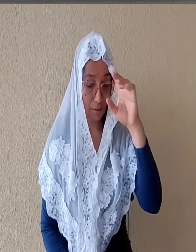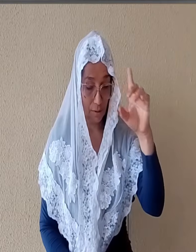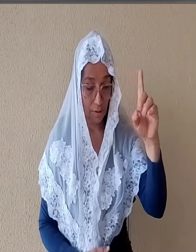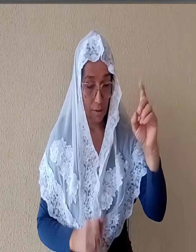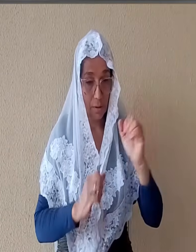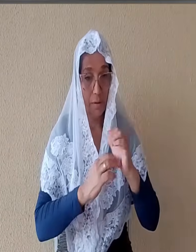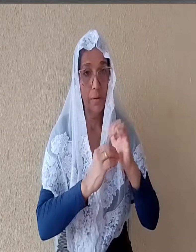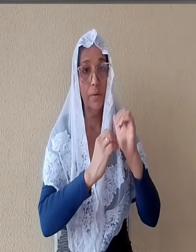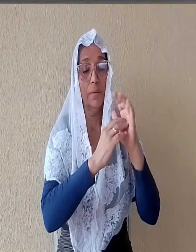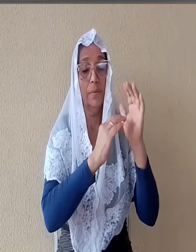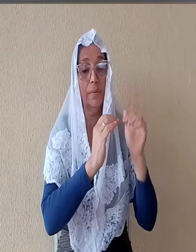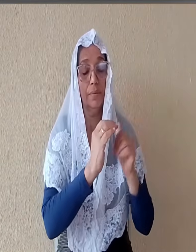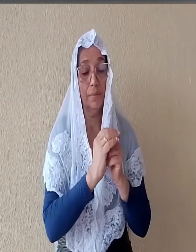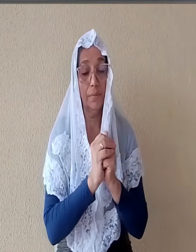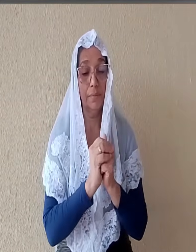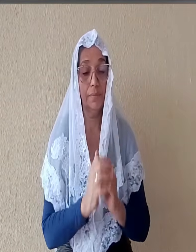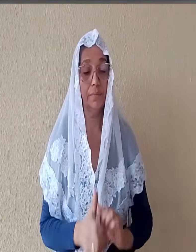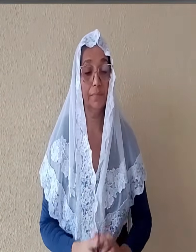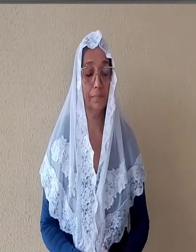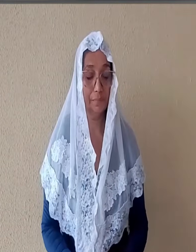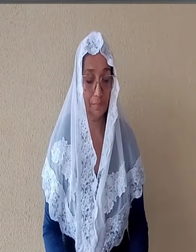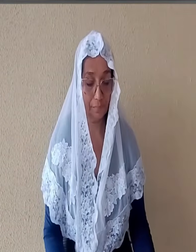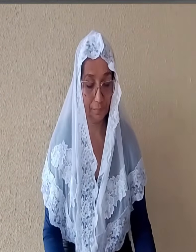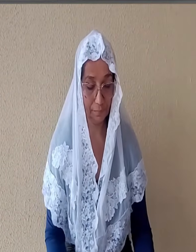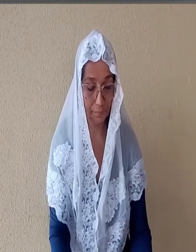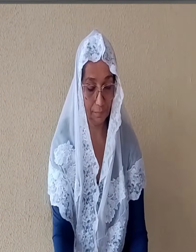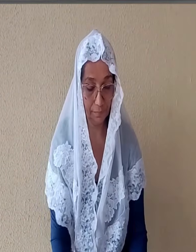Amém. Glória a Deus.